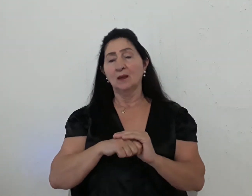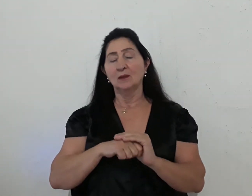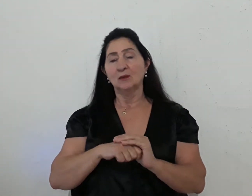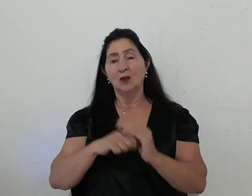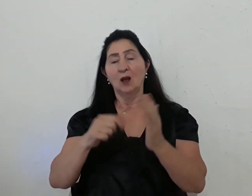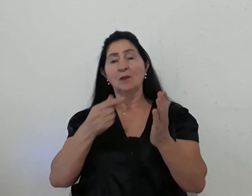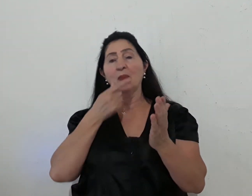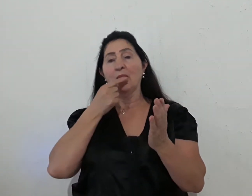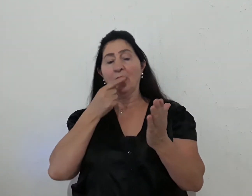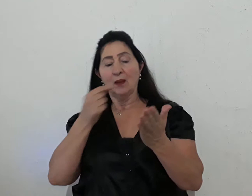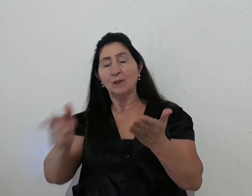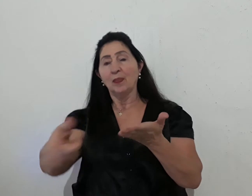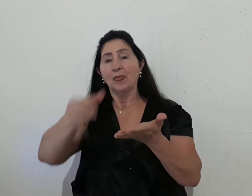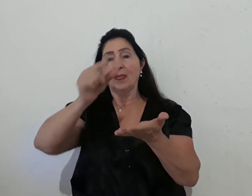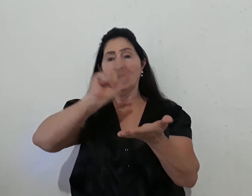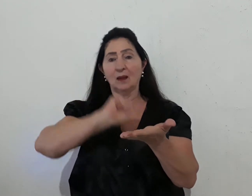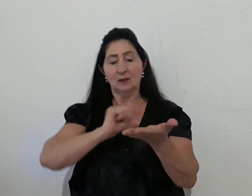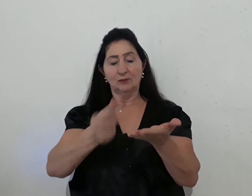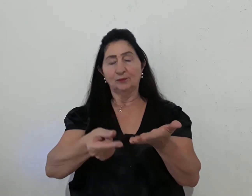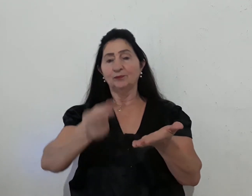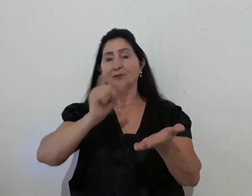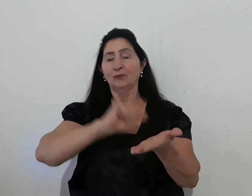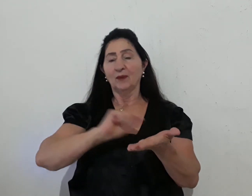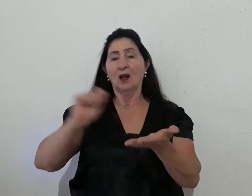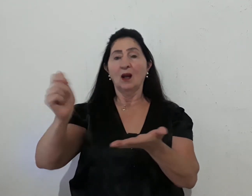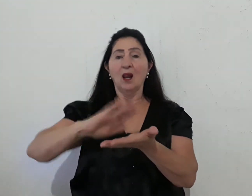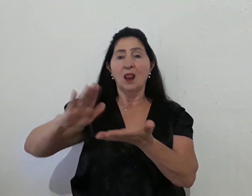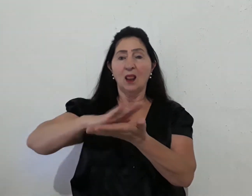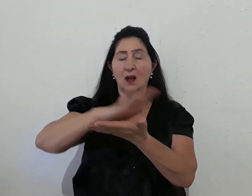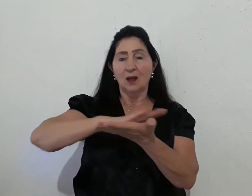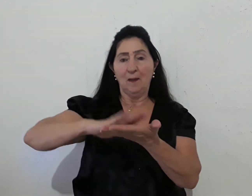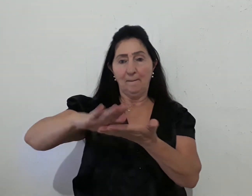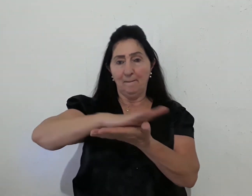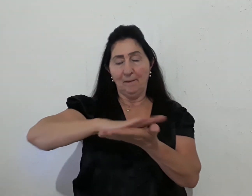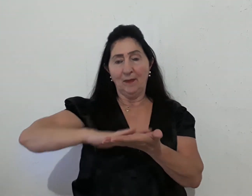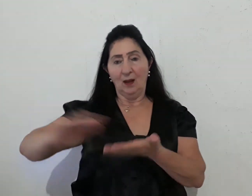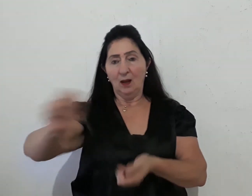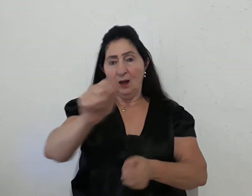página, limpando com um pano, pegar algum objeto também.